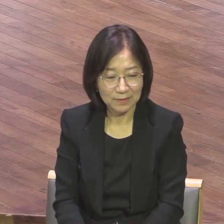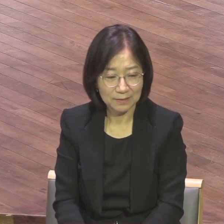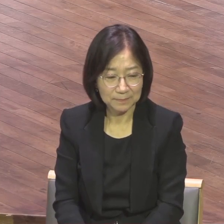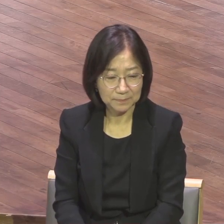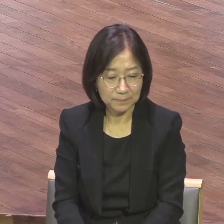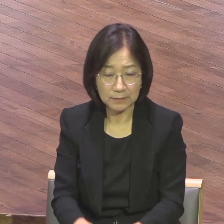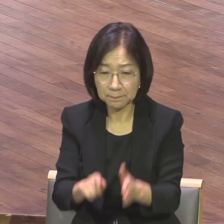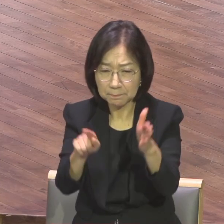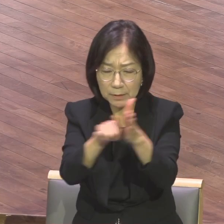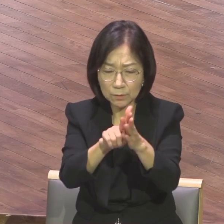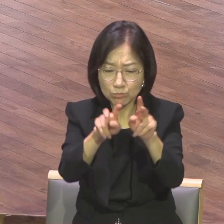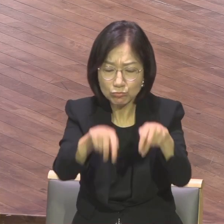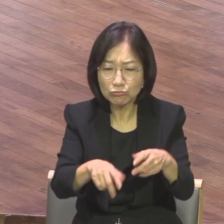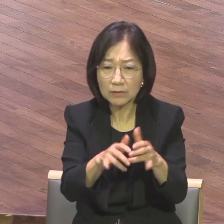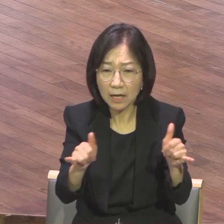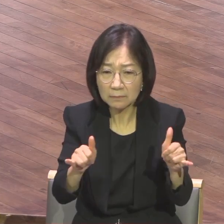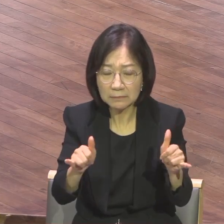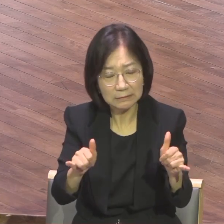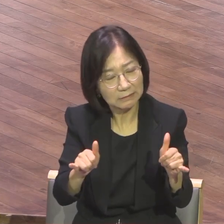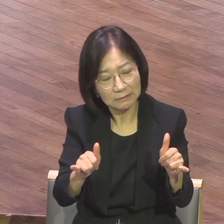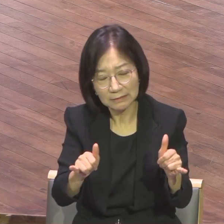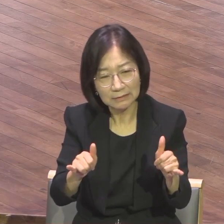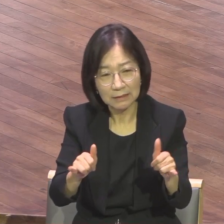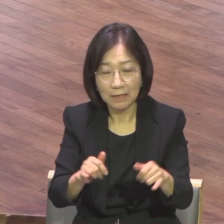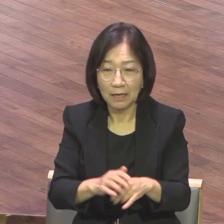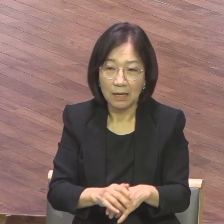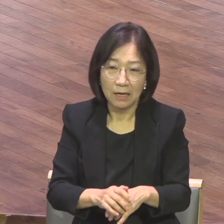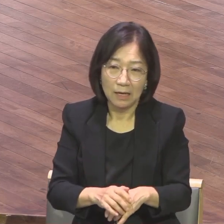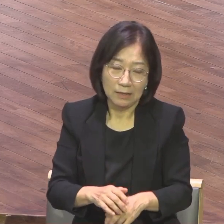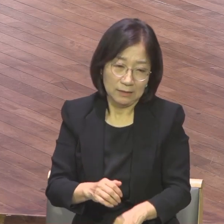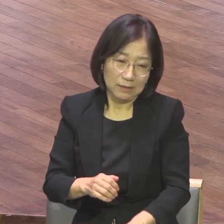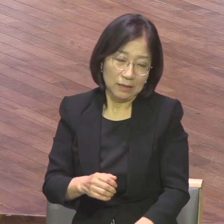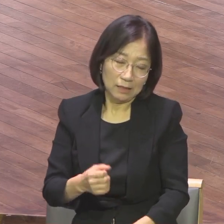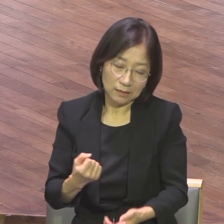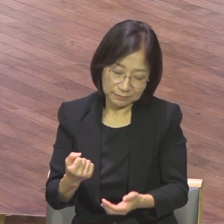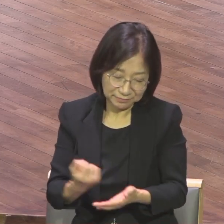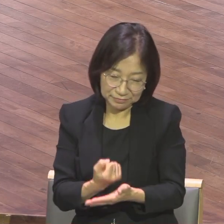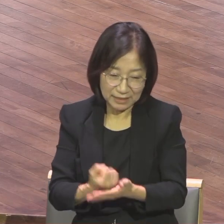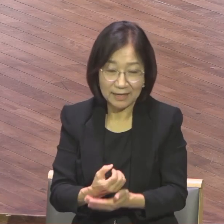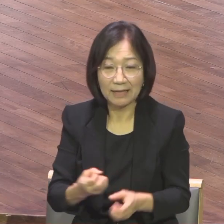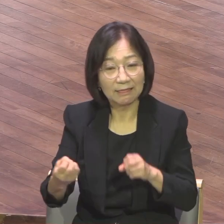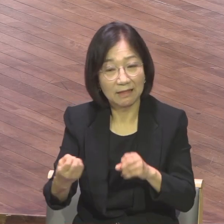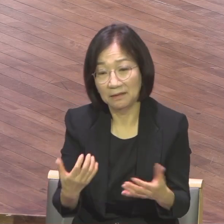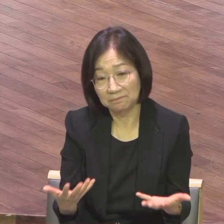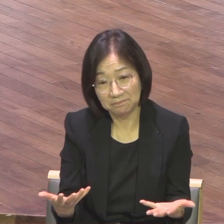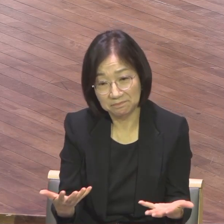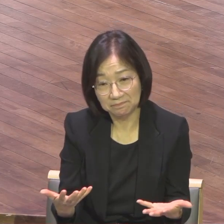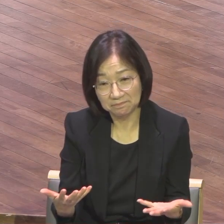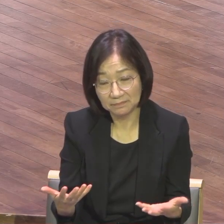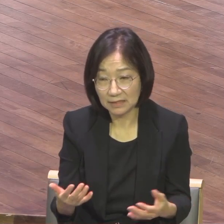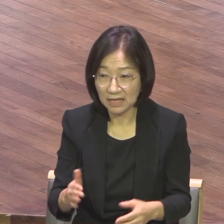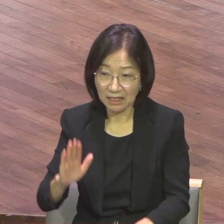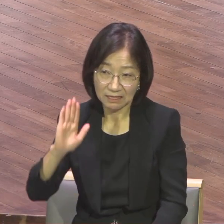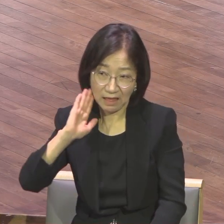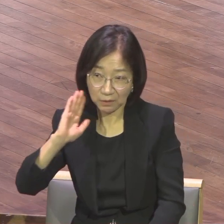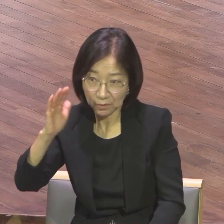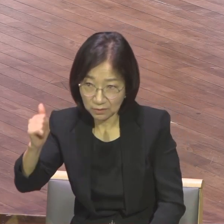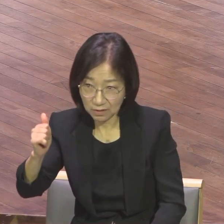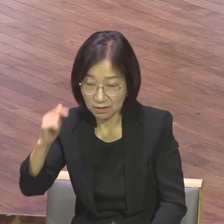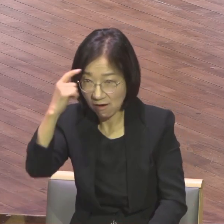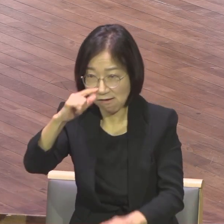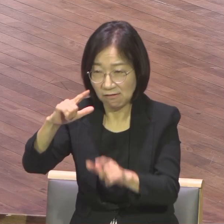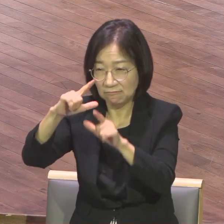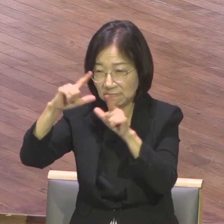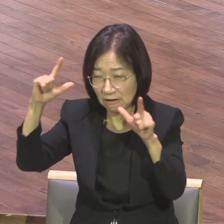다 답이 없어요. 대통령부터 국회의원들, 이 정치인들, 이 학자들, 이 유명한 사람들, 성공한 사람들